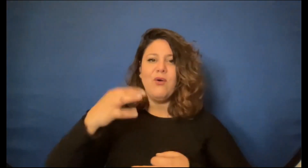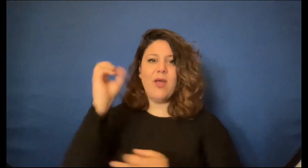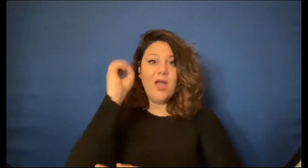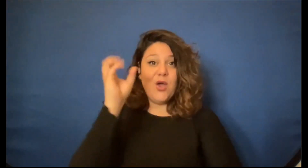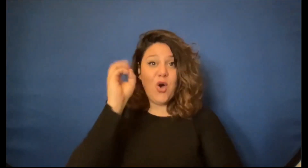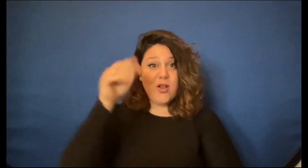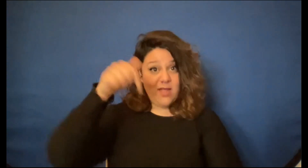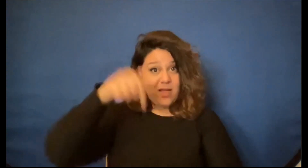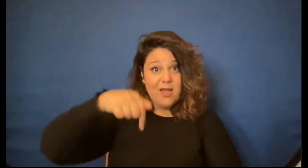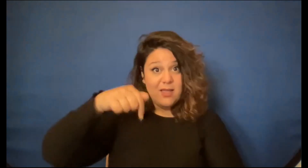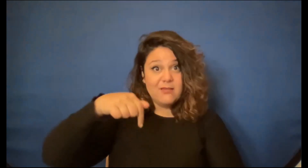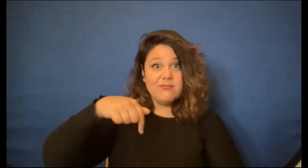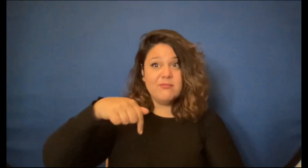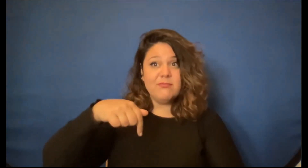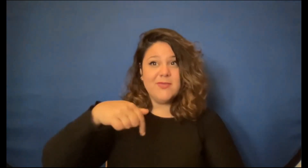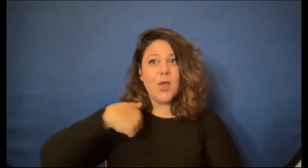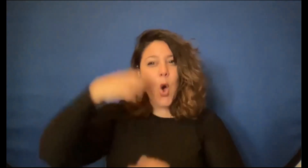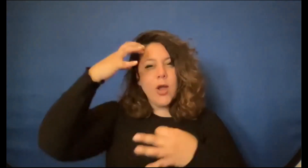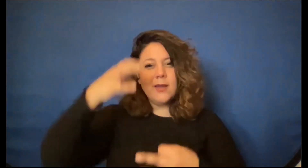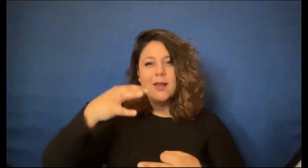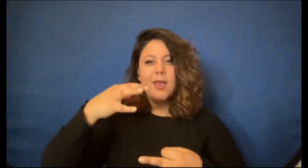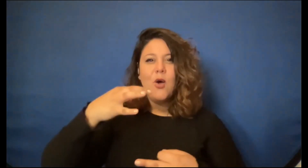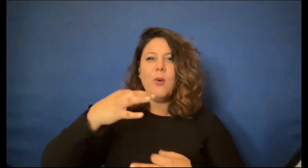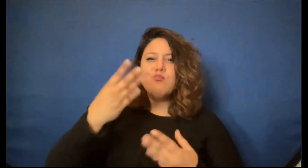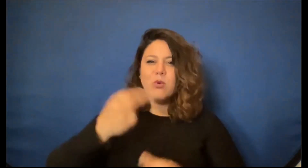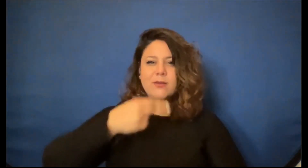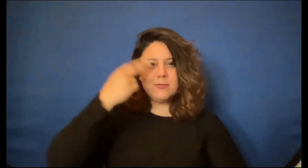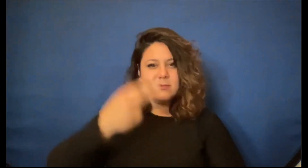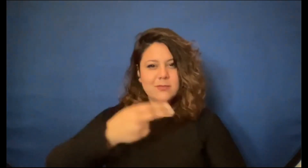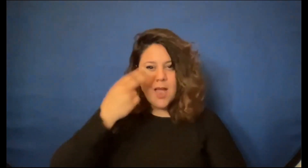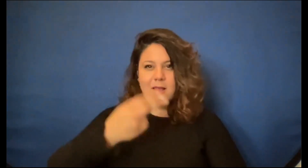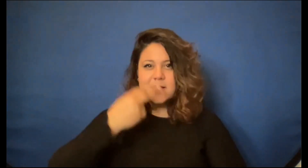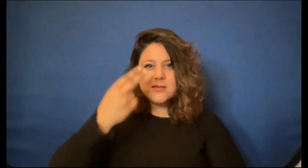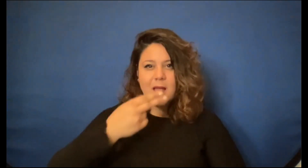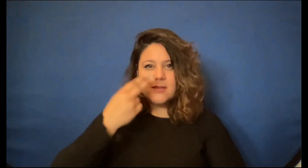hemos hecho ha sido sumamente interesante, y además como está